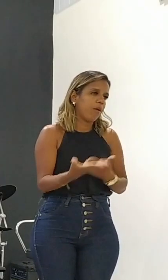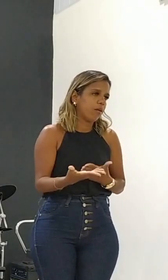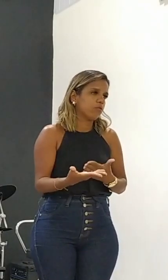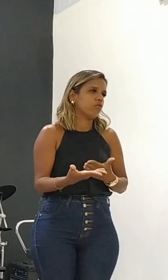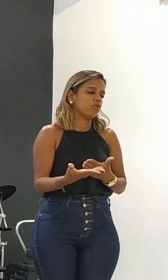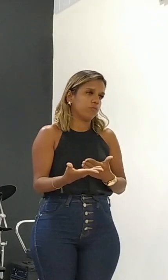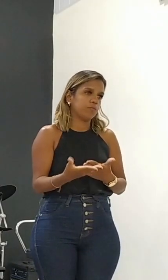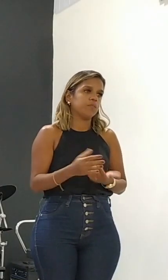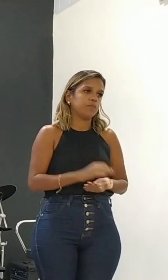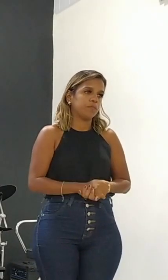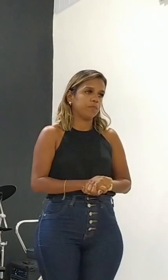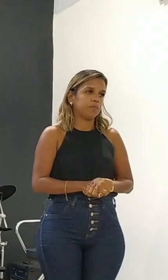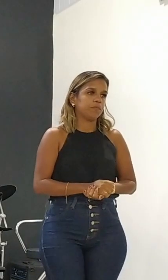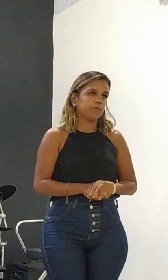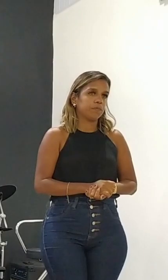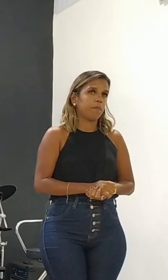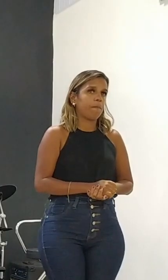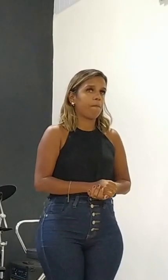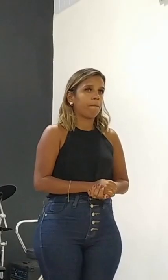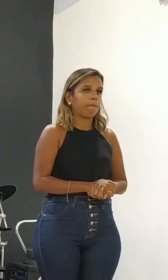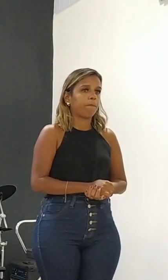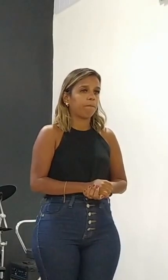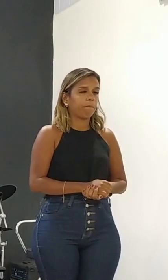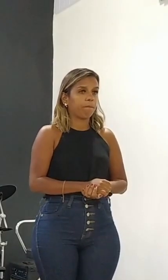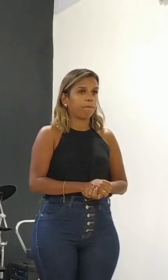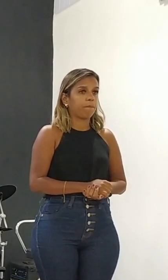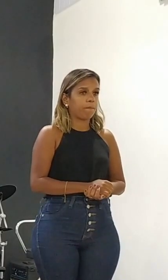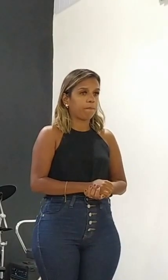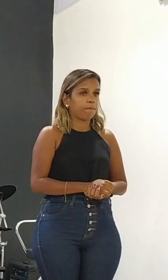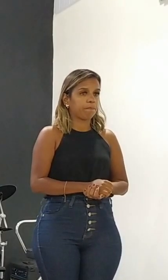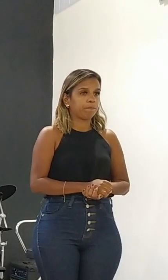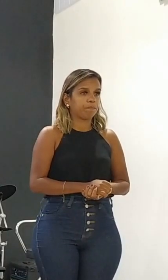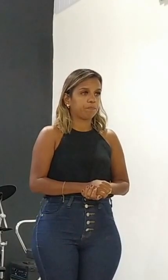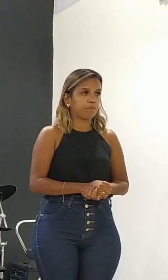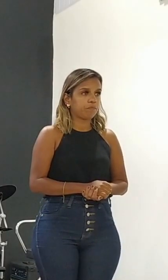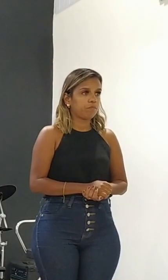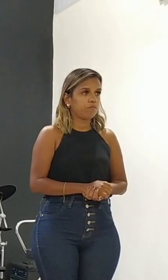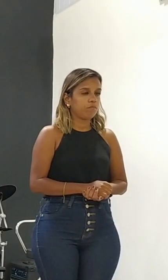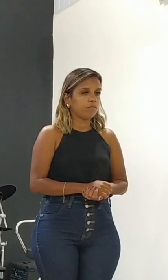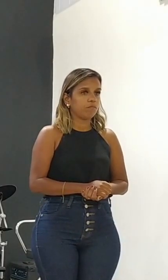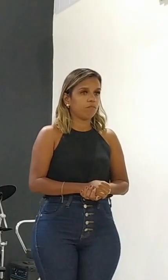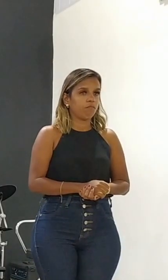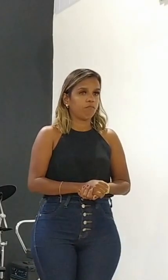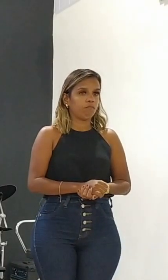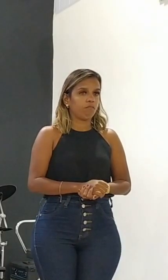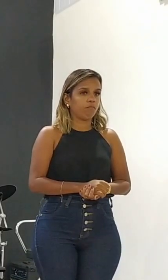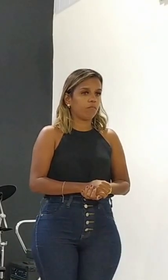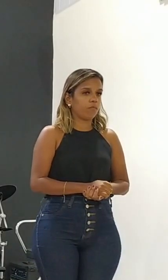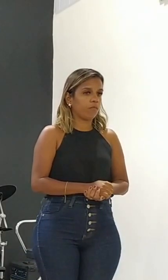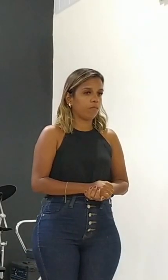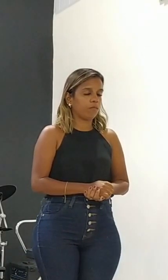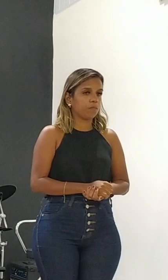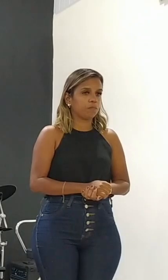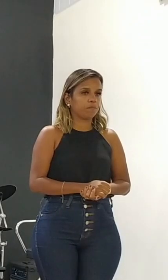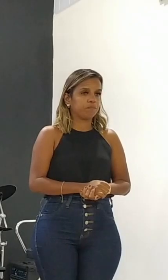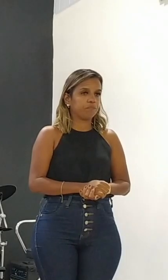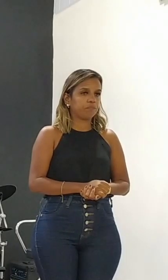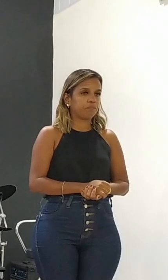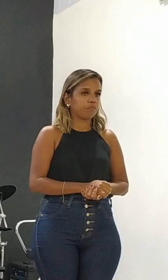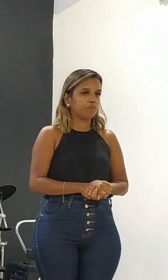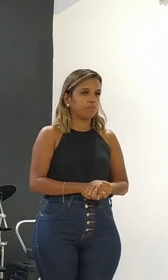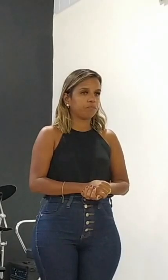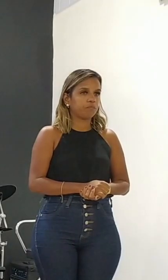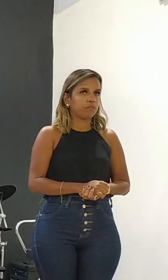atento quando a buzina tocar, quando o lugar onde ouvires o som da buzina, ali vos